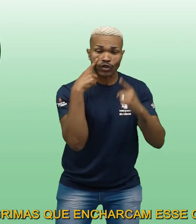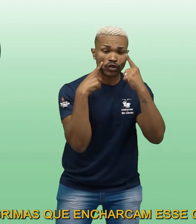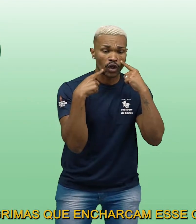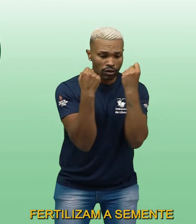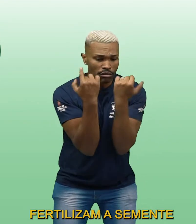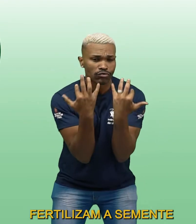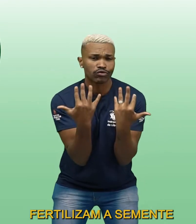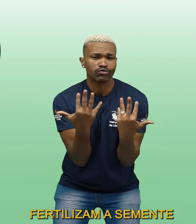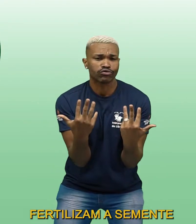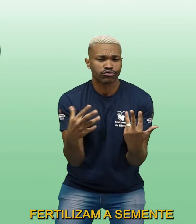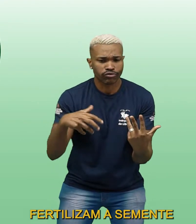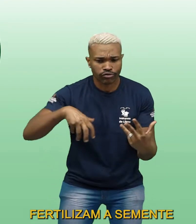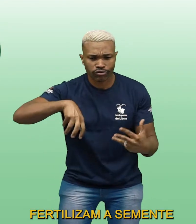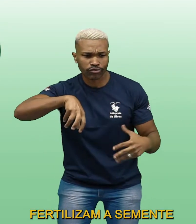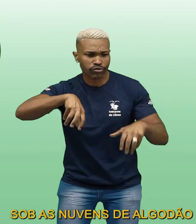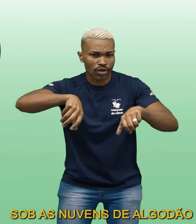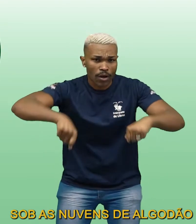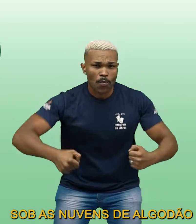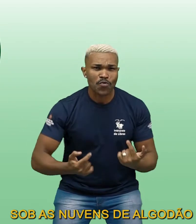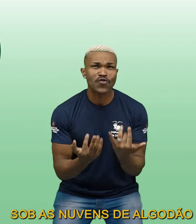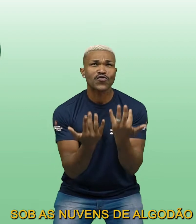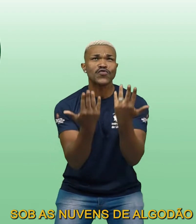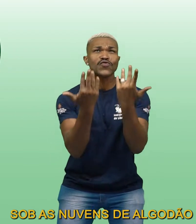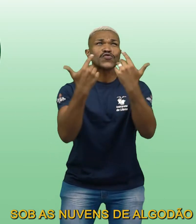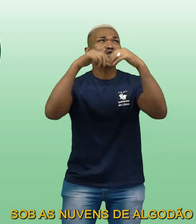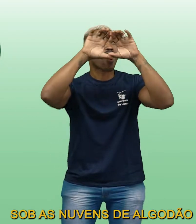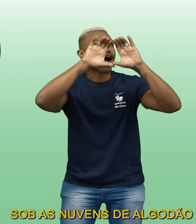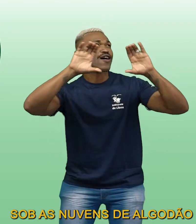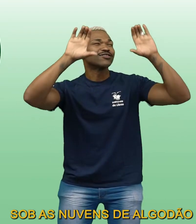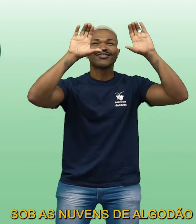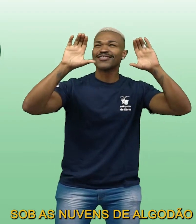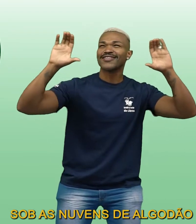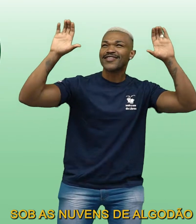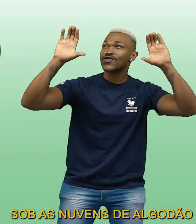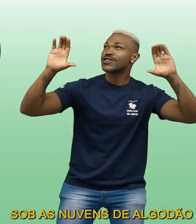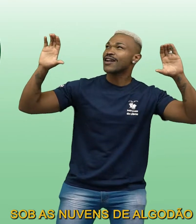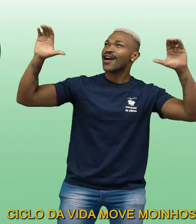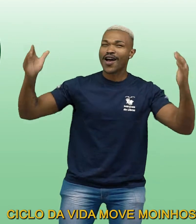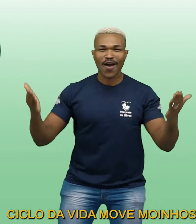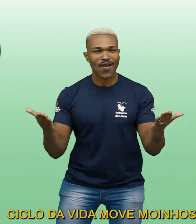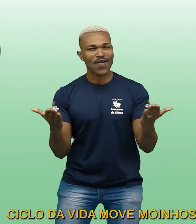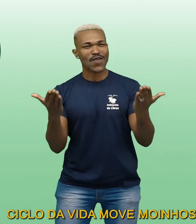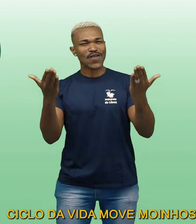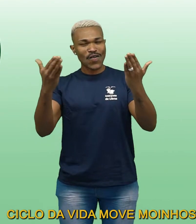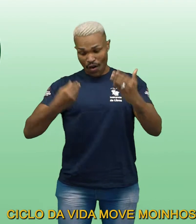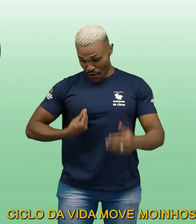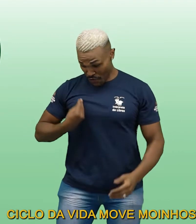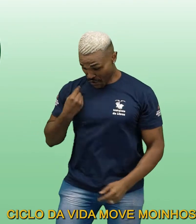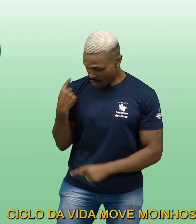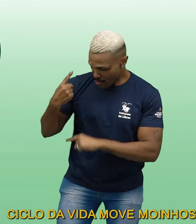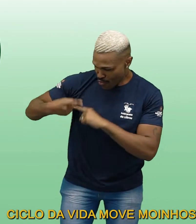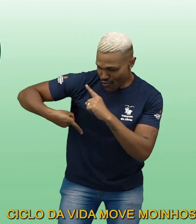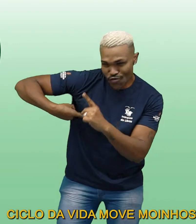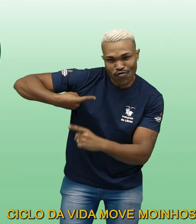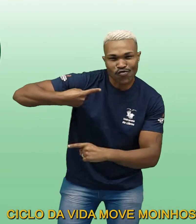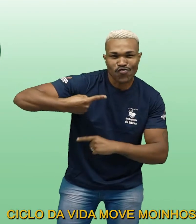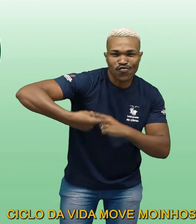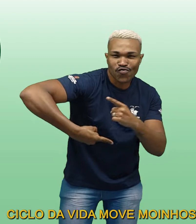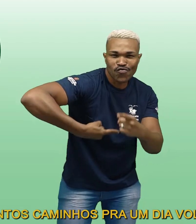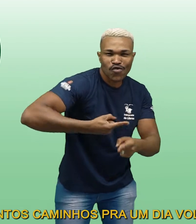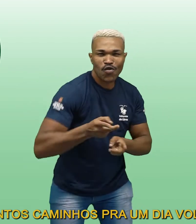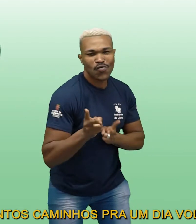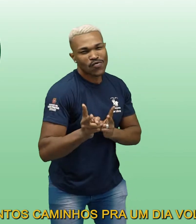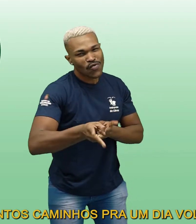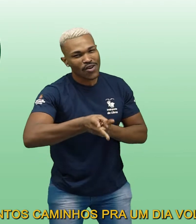esse chão, fertilizam as sementes sob as nuvens de algodão. Ciclo da vida move